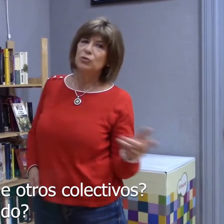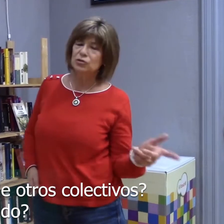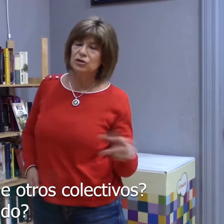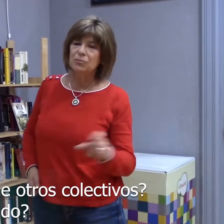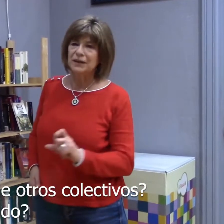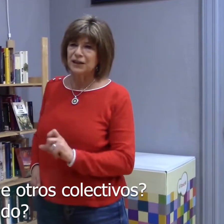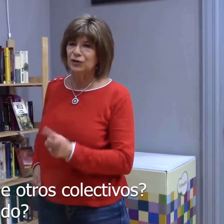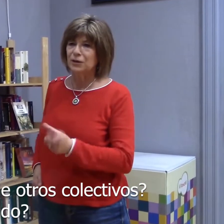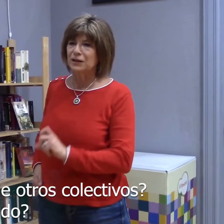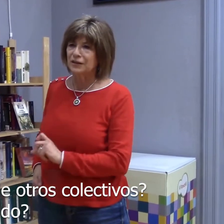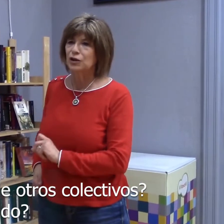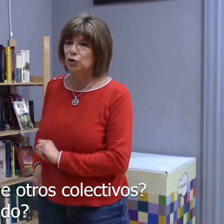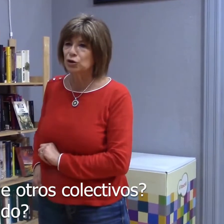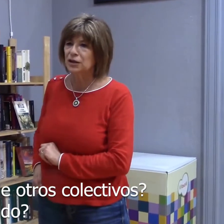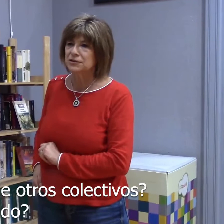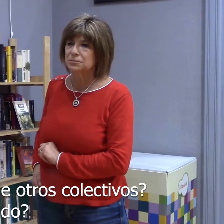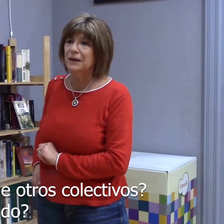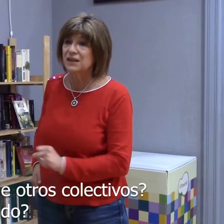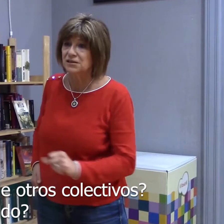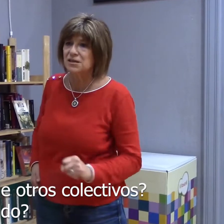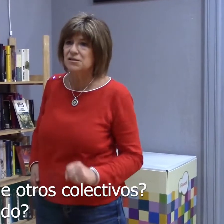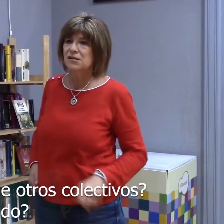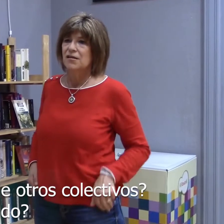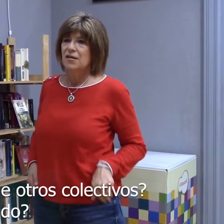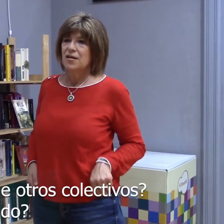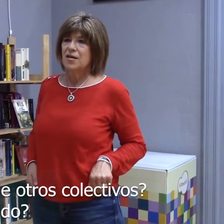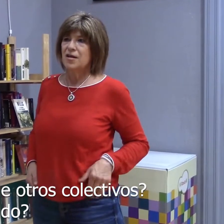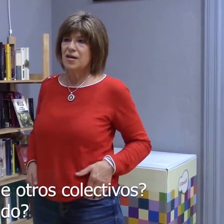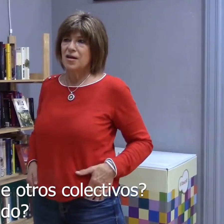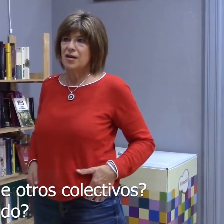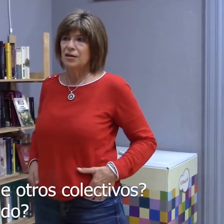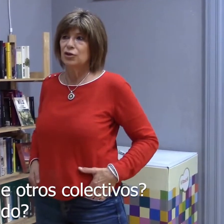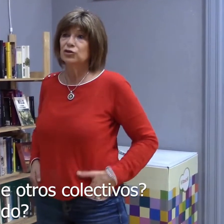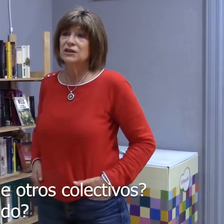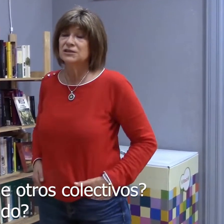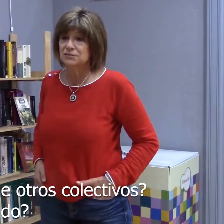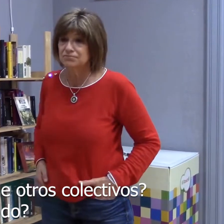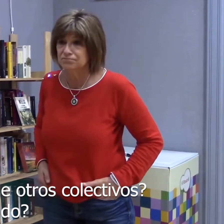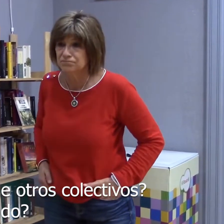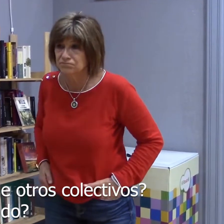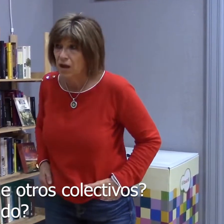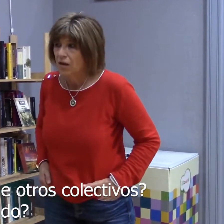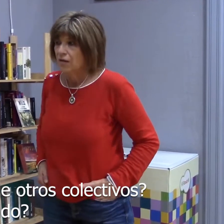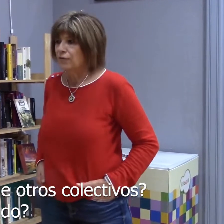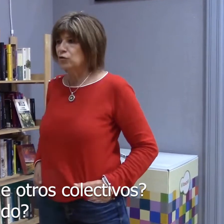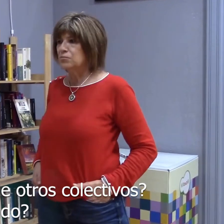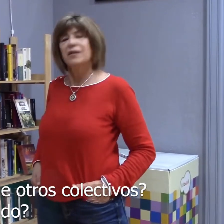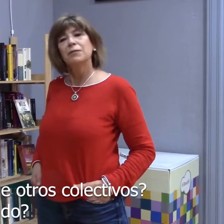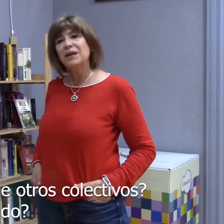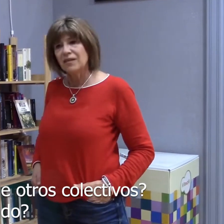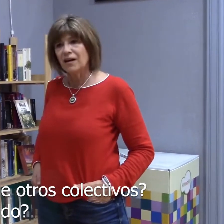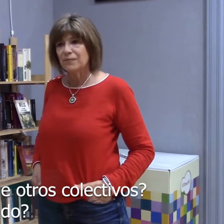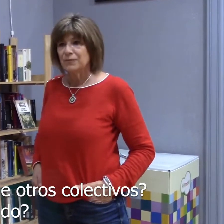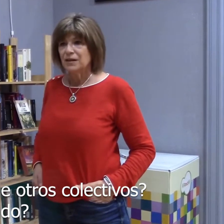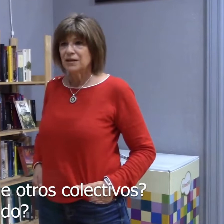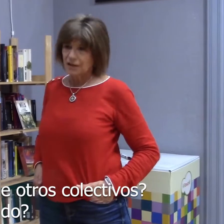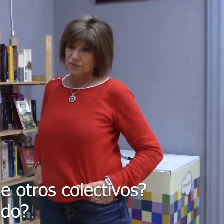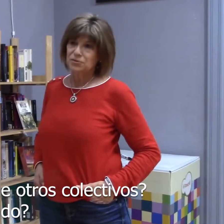y otros compañeros que vienen de otros países, de otras formas de vida, y eso pues